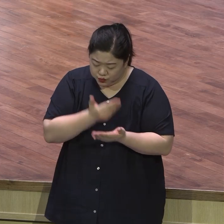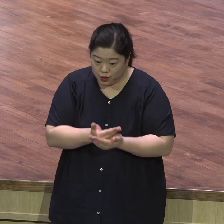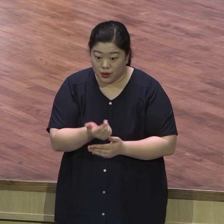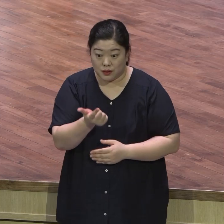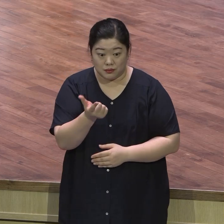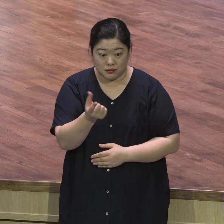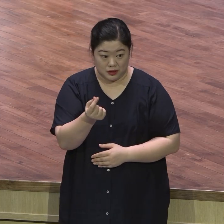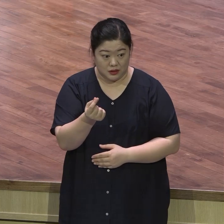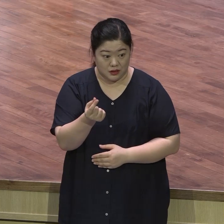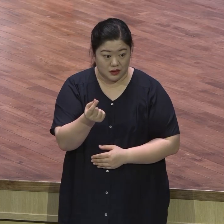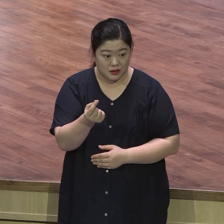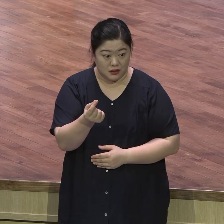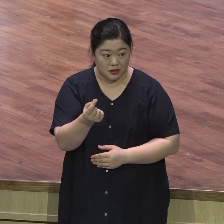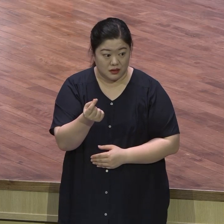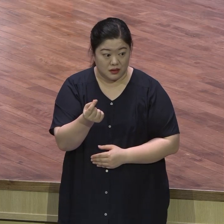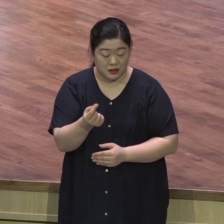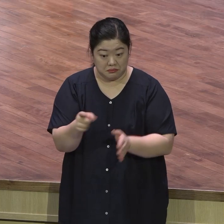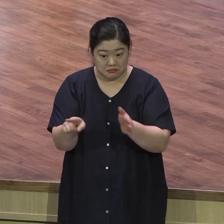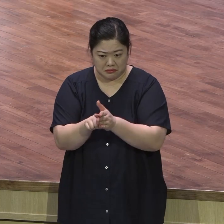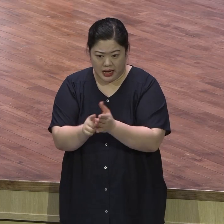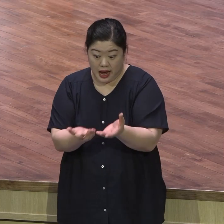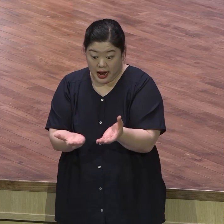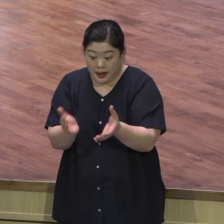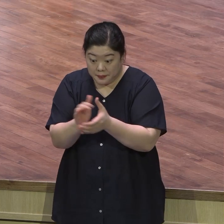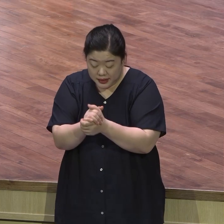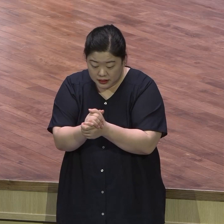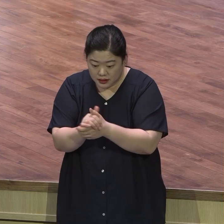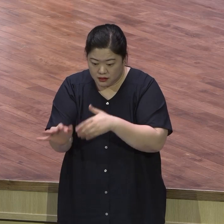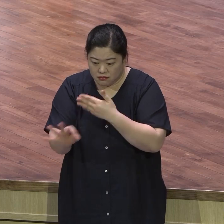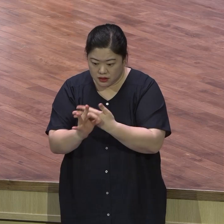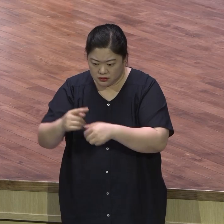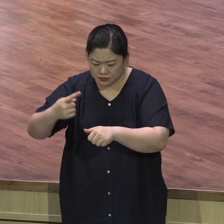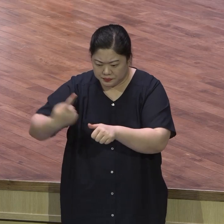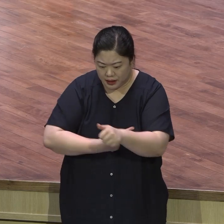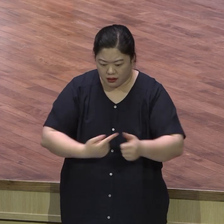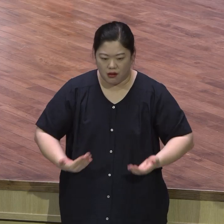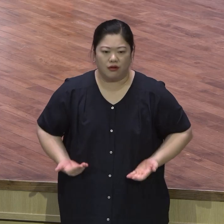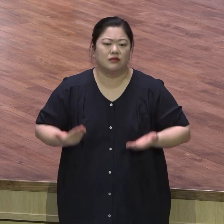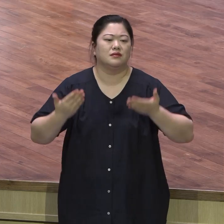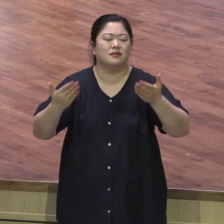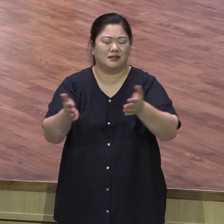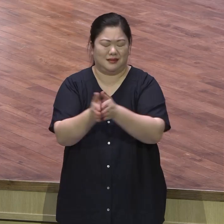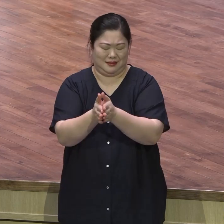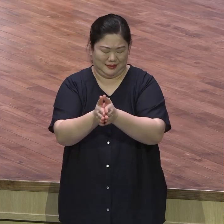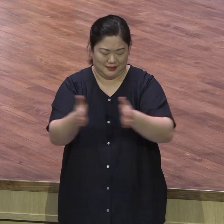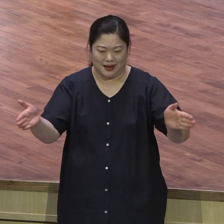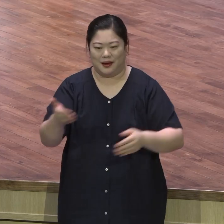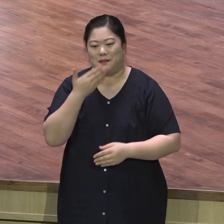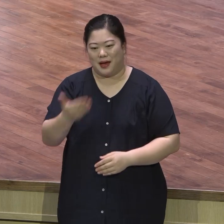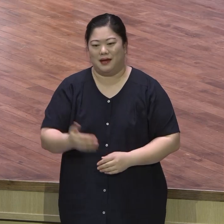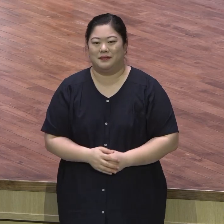내려지면 자연스럽게 헌신의 삶 속으로 들어가게 되는 줄 믿습니다.